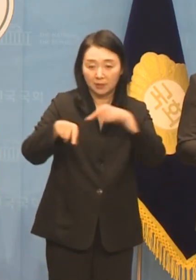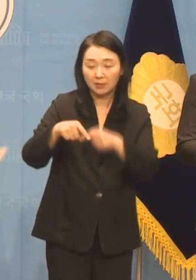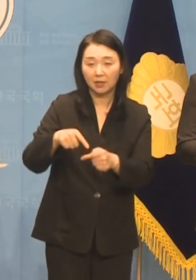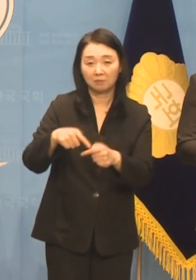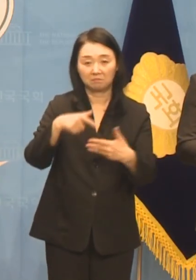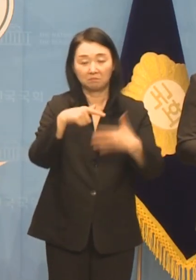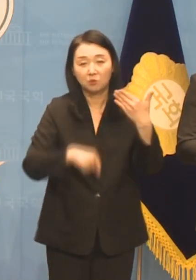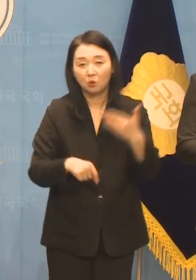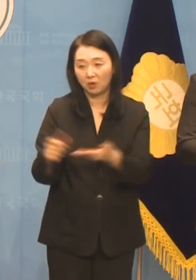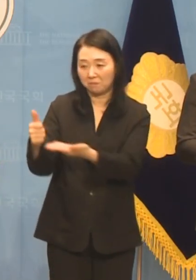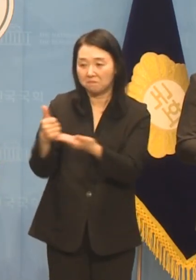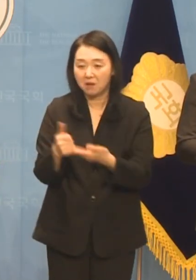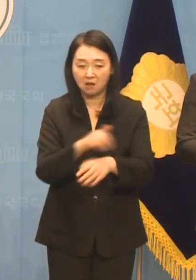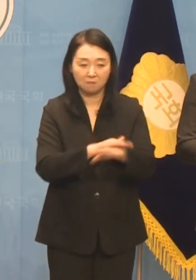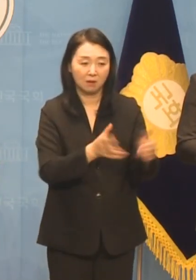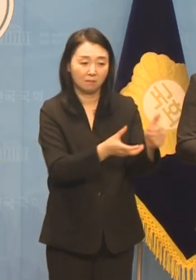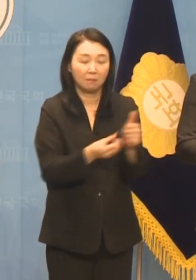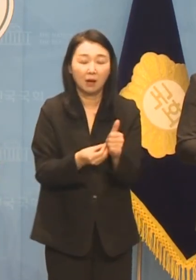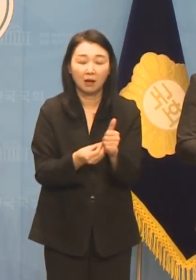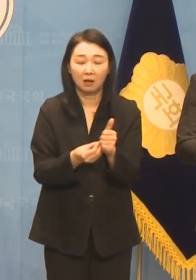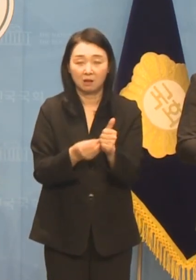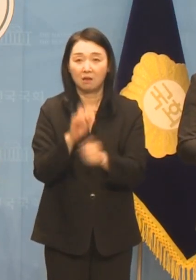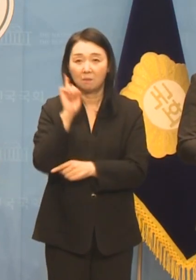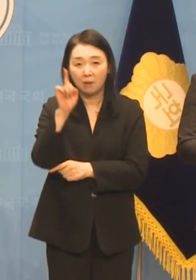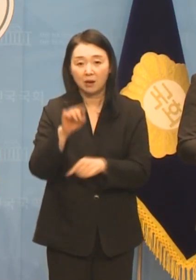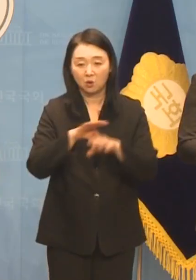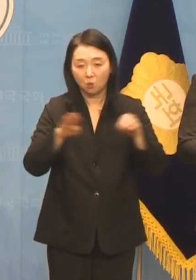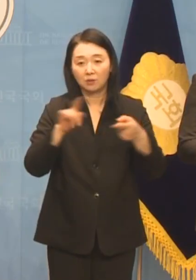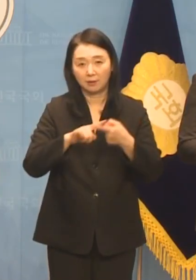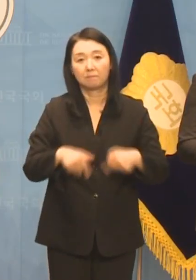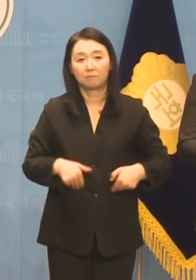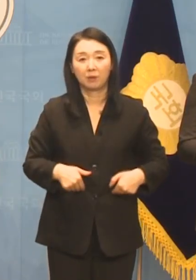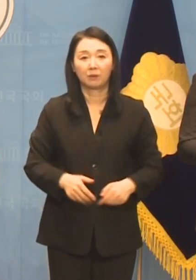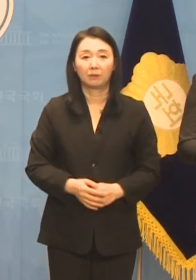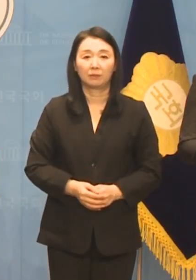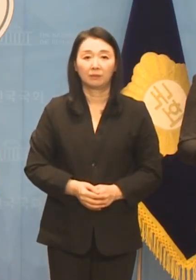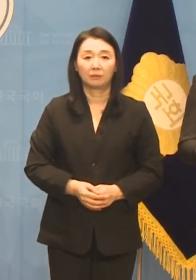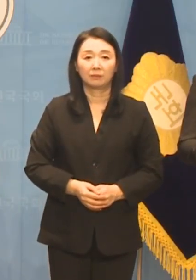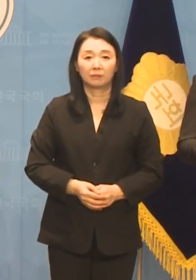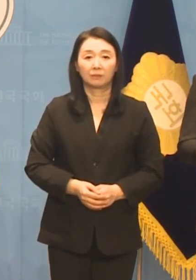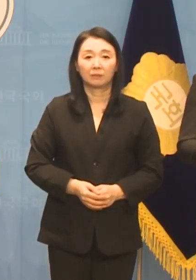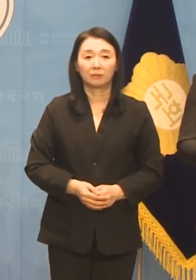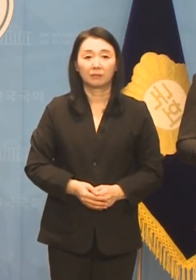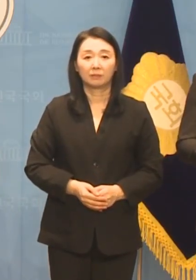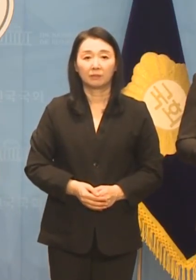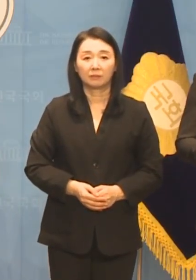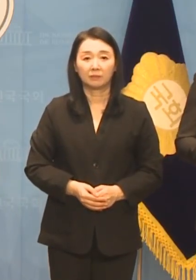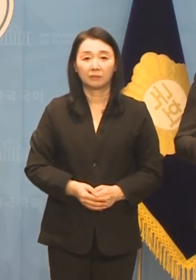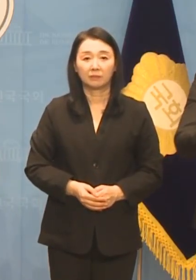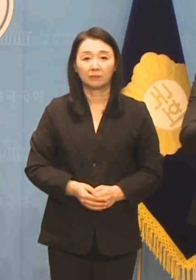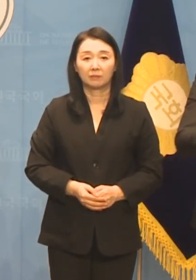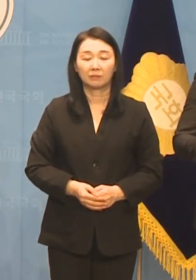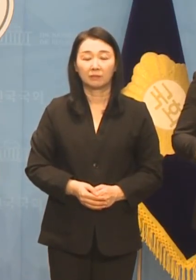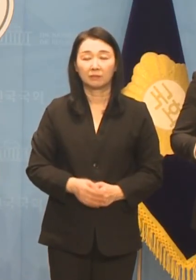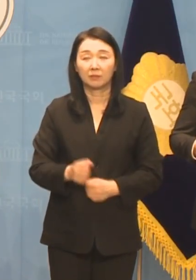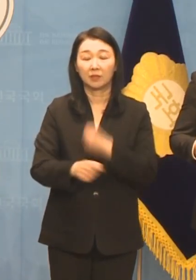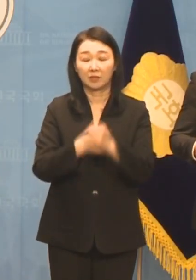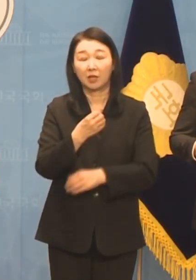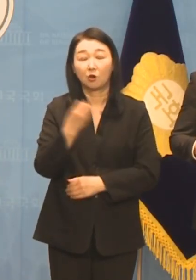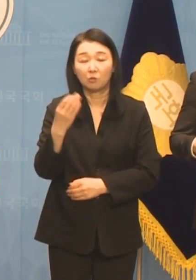패널 구성과 발언의 공정성 추구에 만전을 기해 주시길 바랍니다. 다음 자유일보 언중이